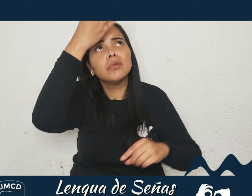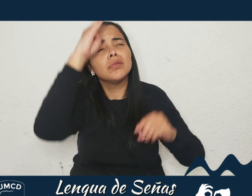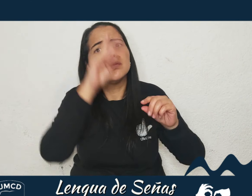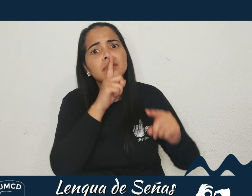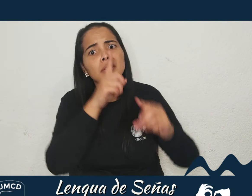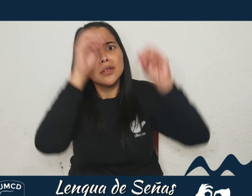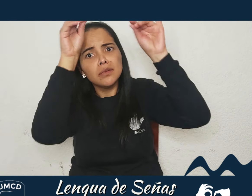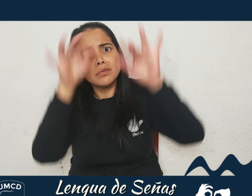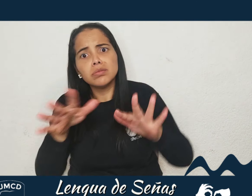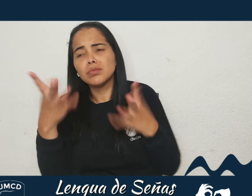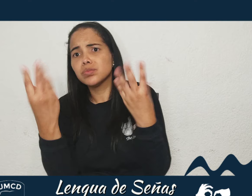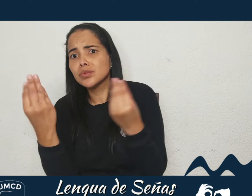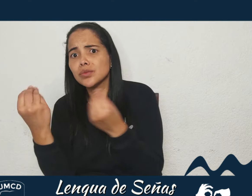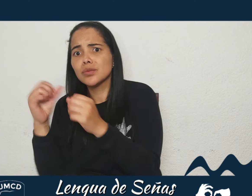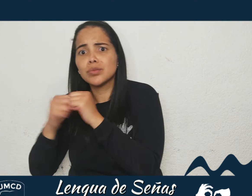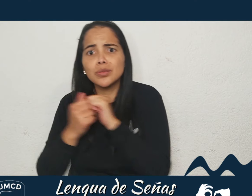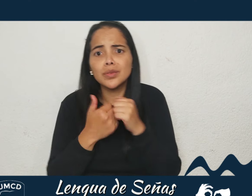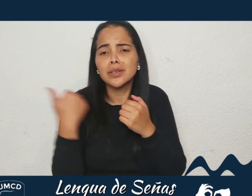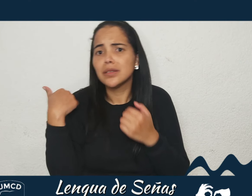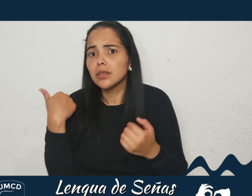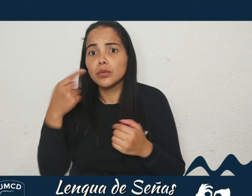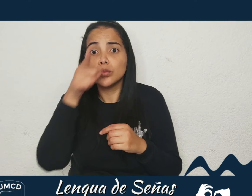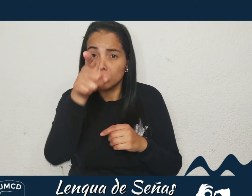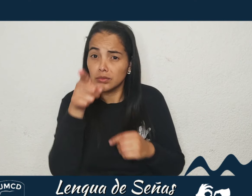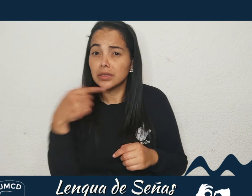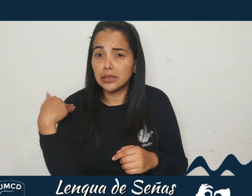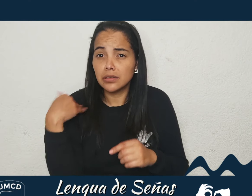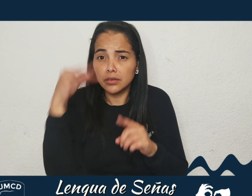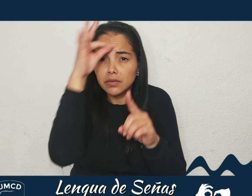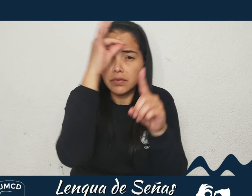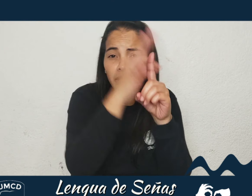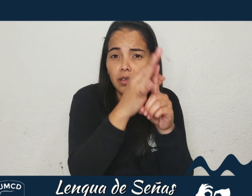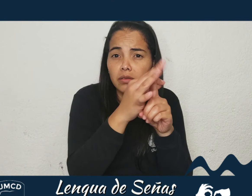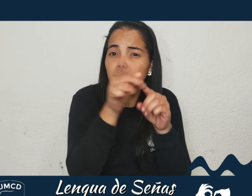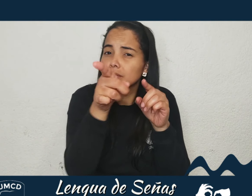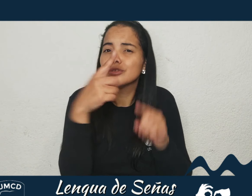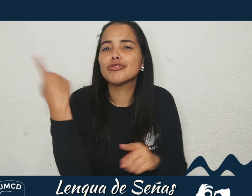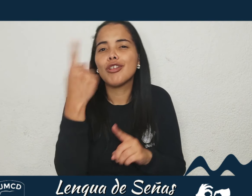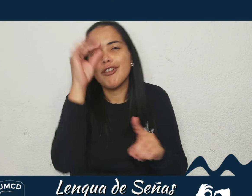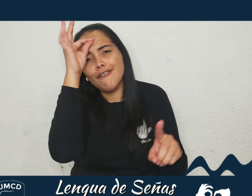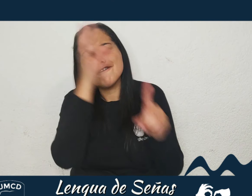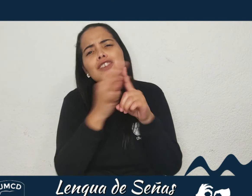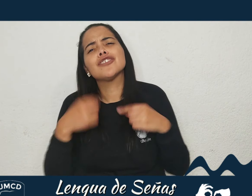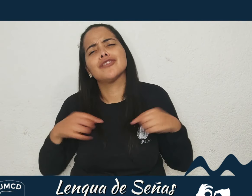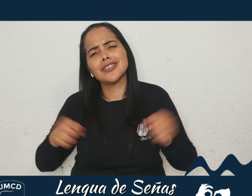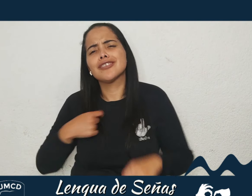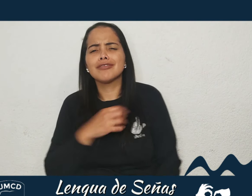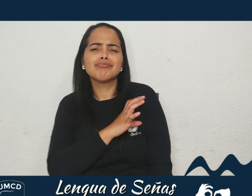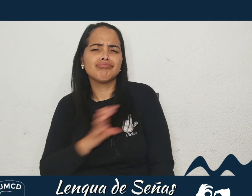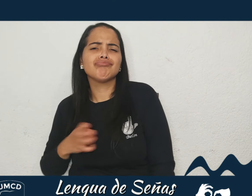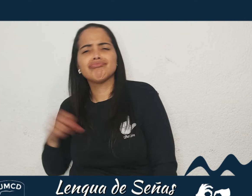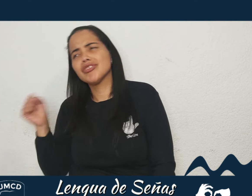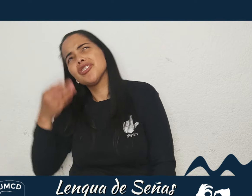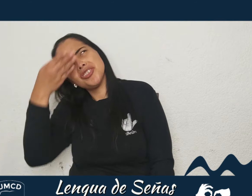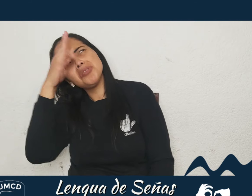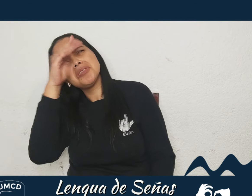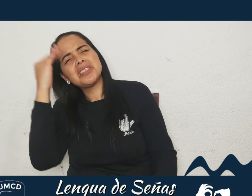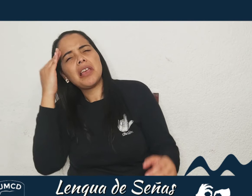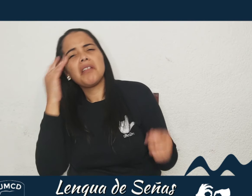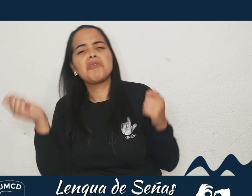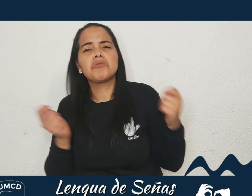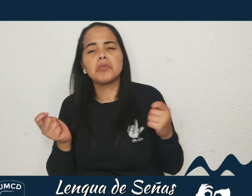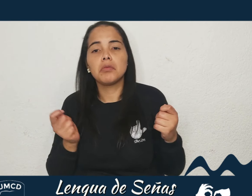Dios obrar. Usted tiene fe. Recuerde, la fe no es decir yo creo que Dios puede hacer las